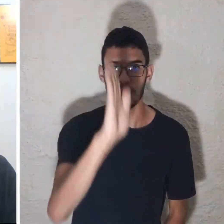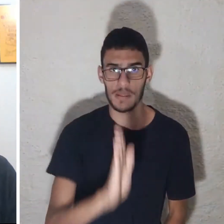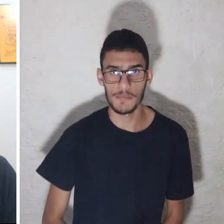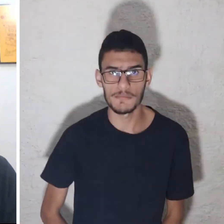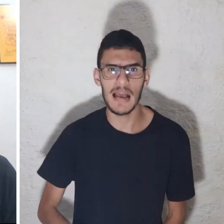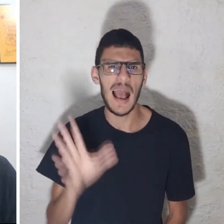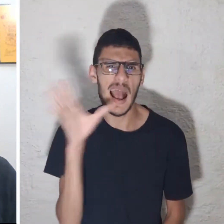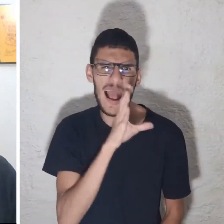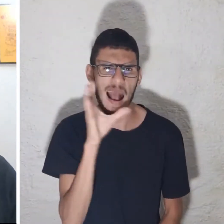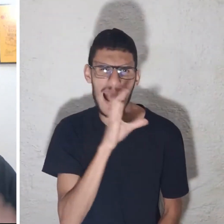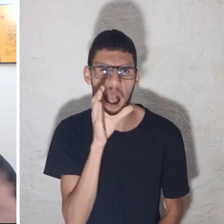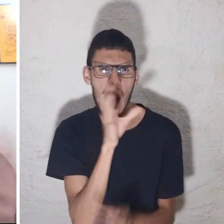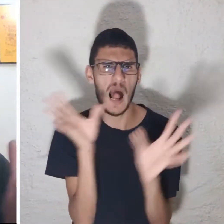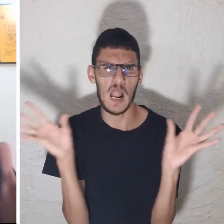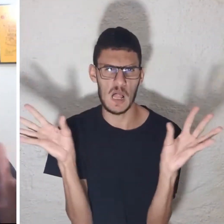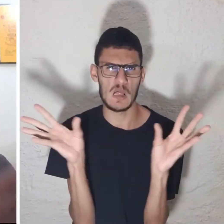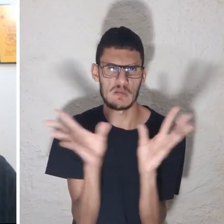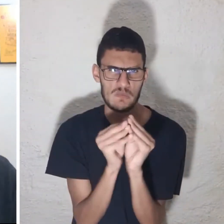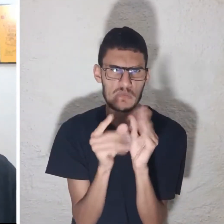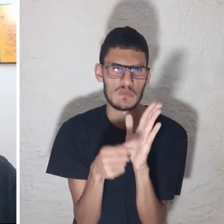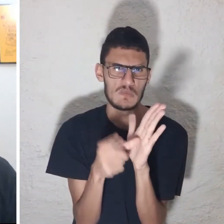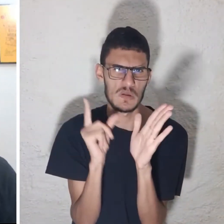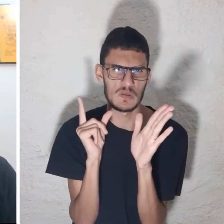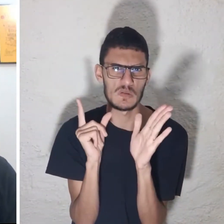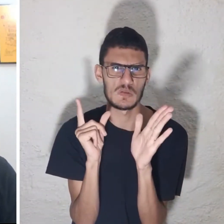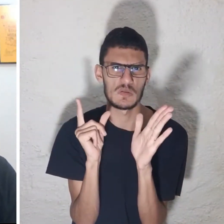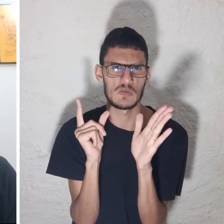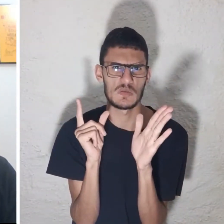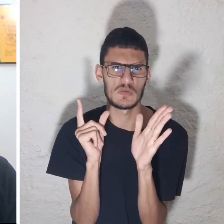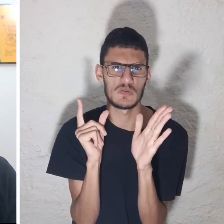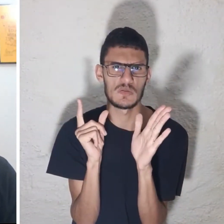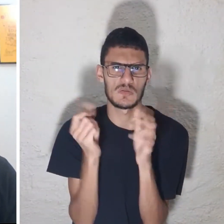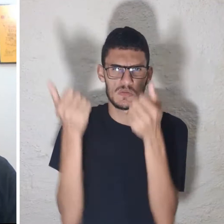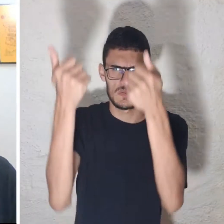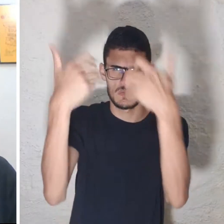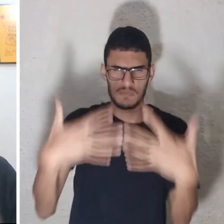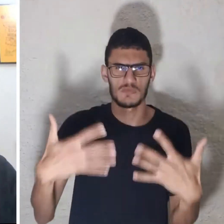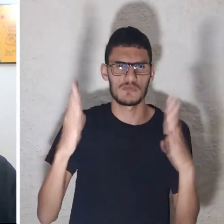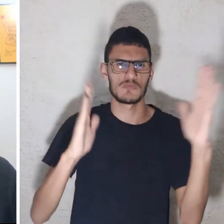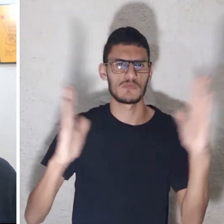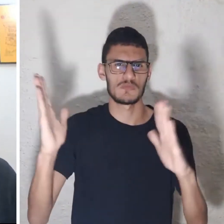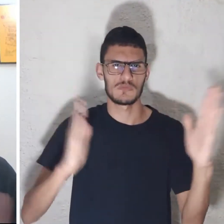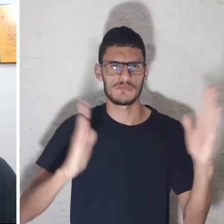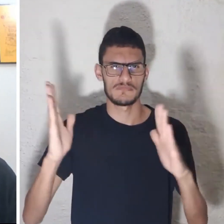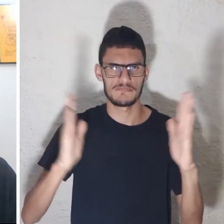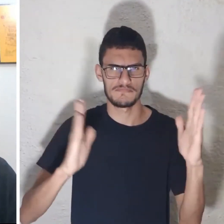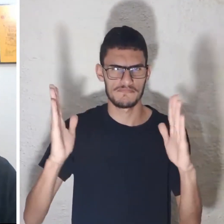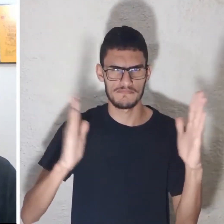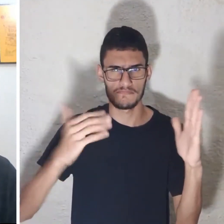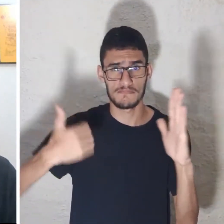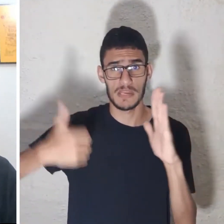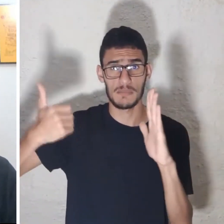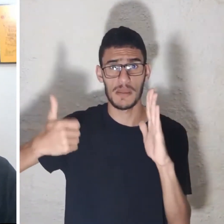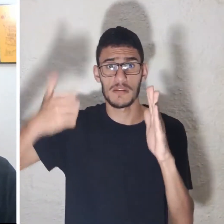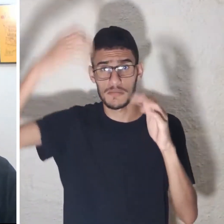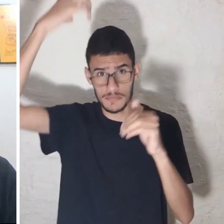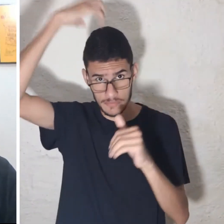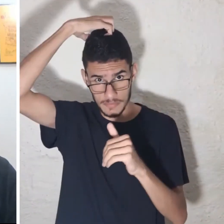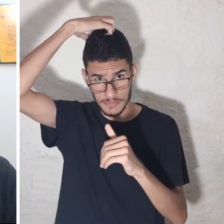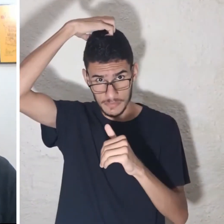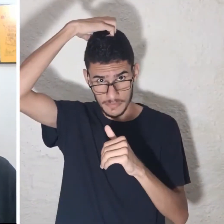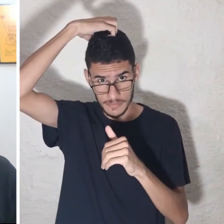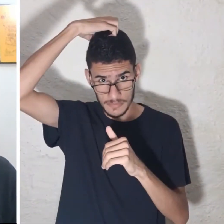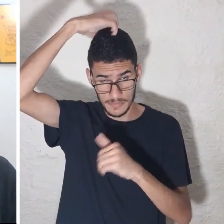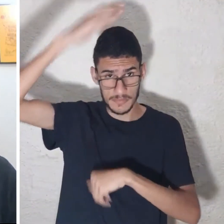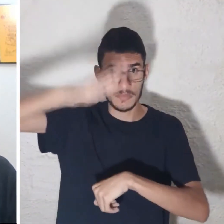do Brasil. Rapidamente aqui, antes da gente falar sobre o período, do primeiro